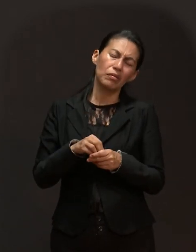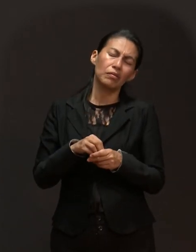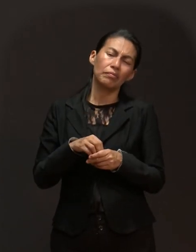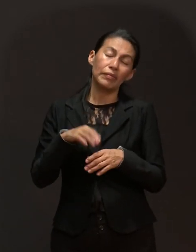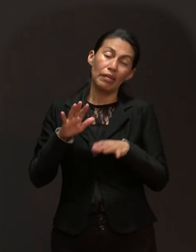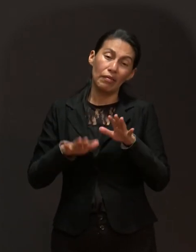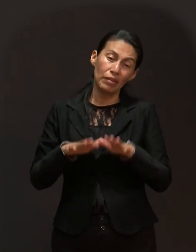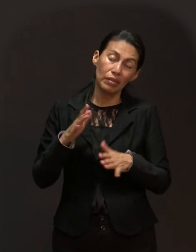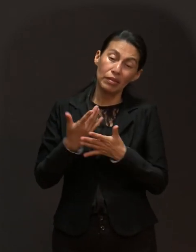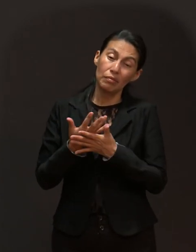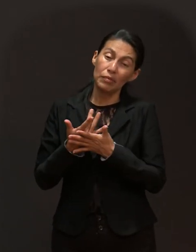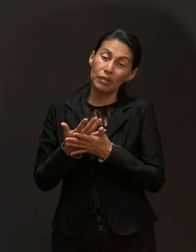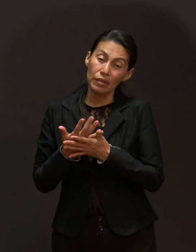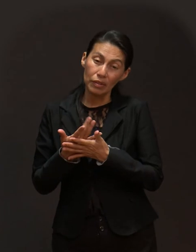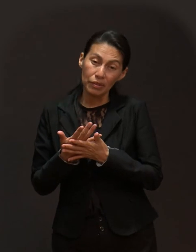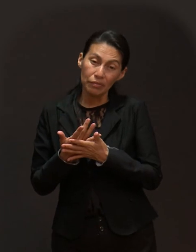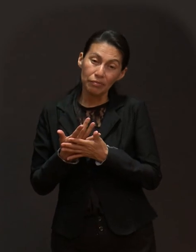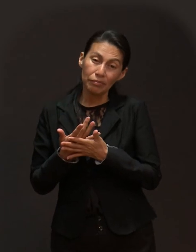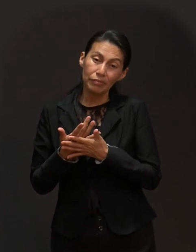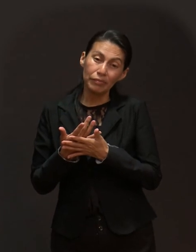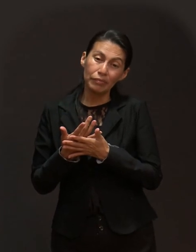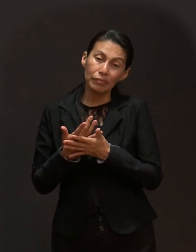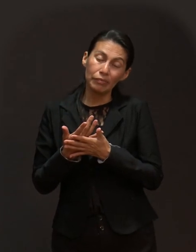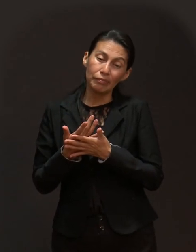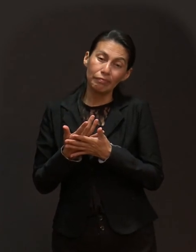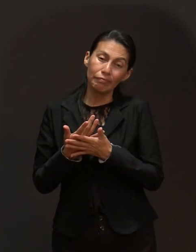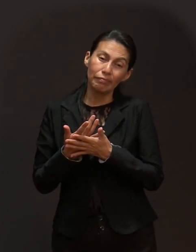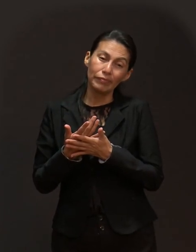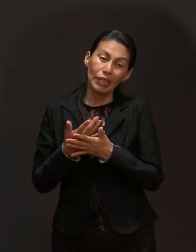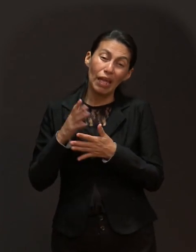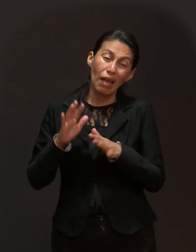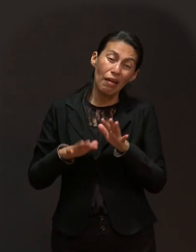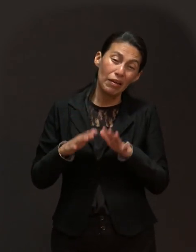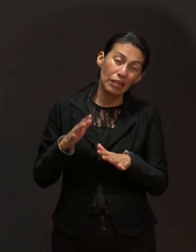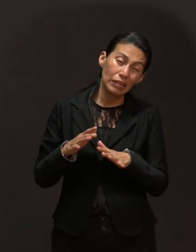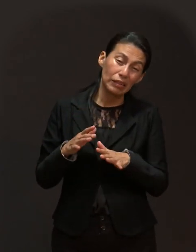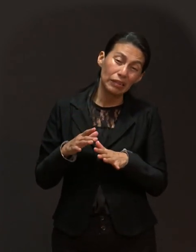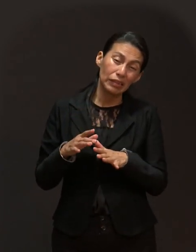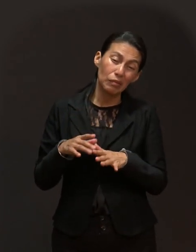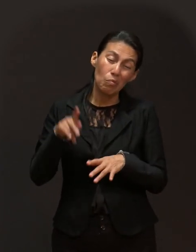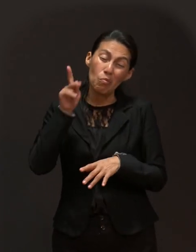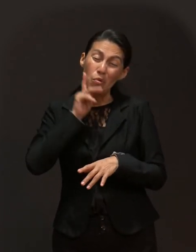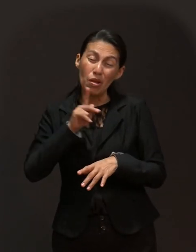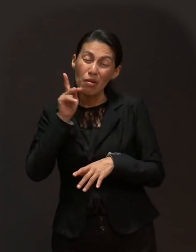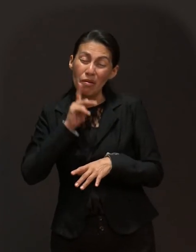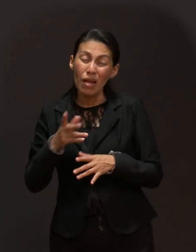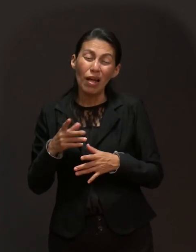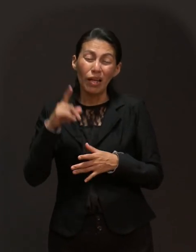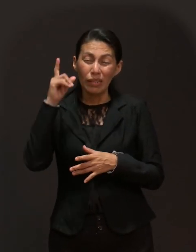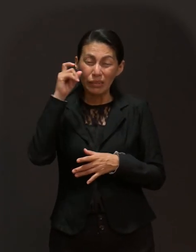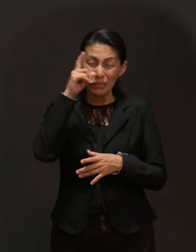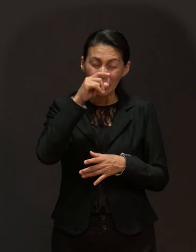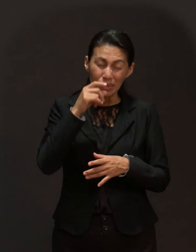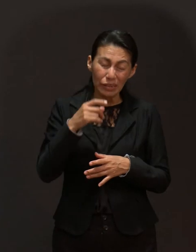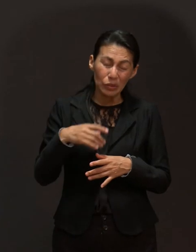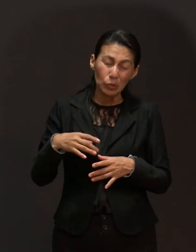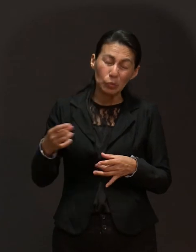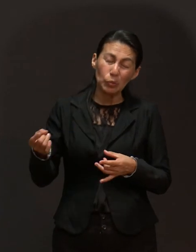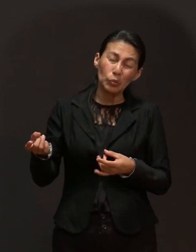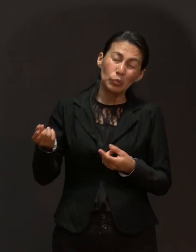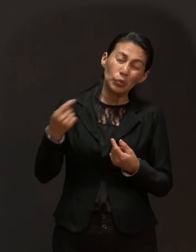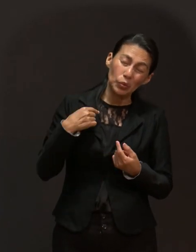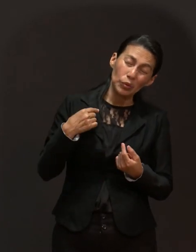y a veces tenemos que esperar que nos pase algo o tenemos que pasar una prueba